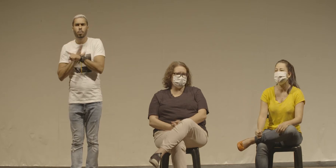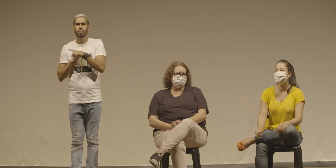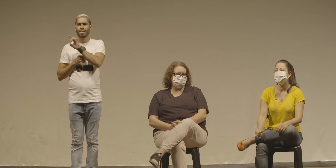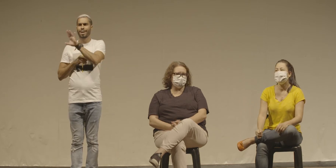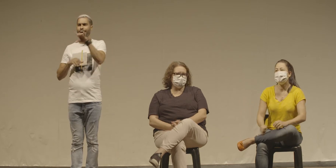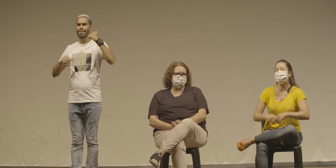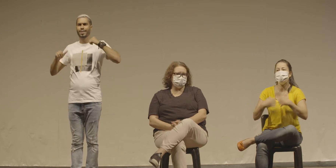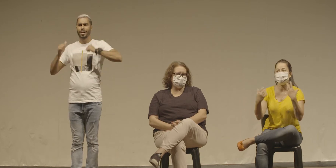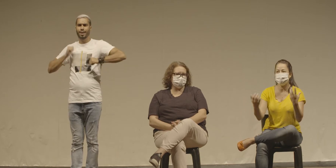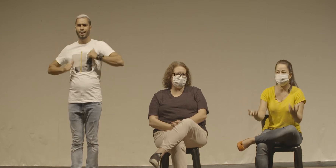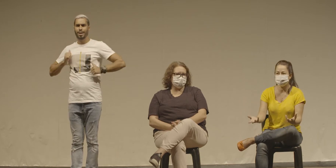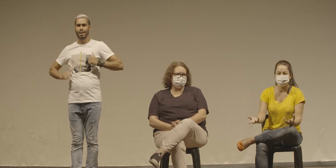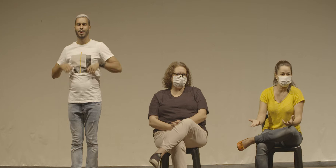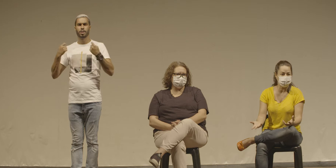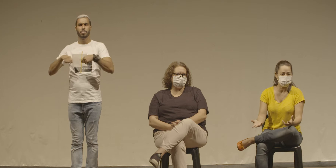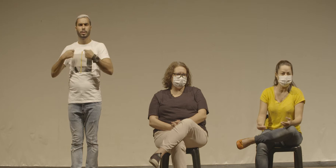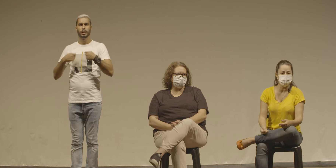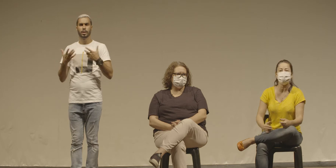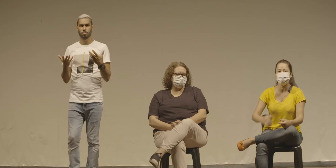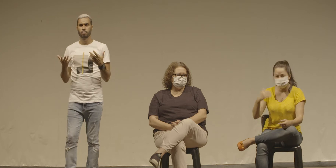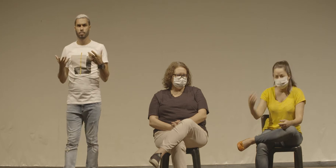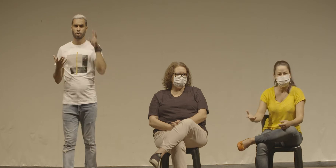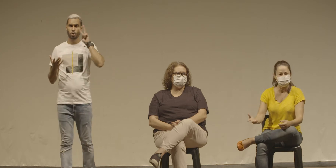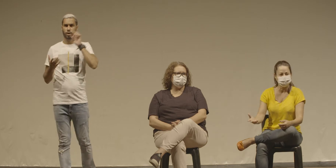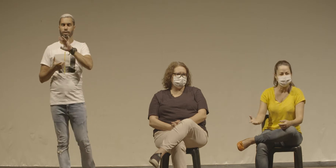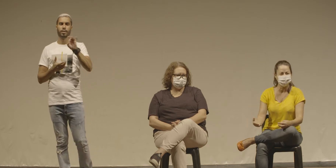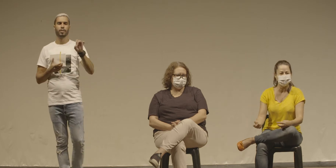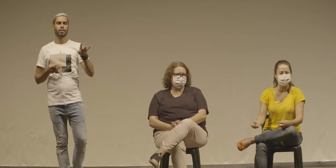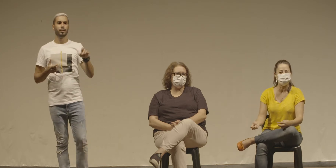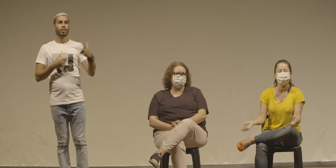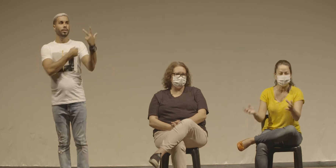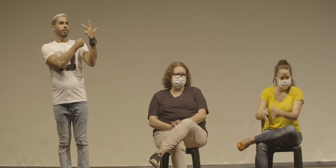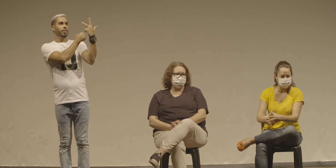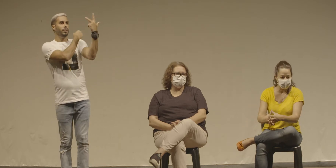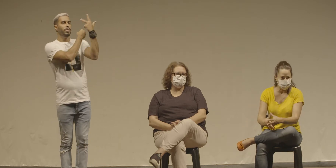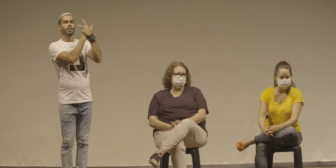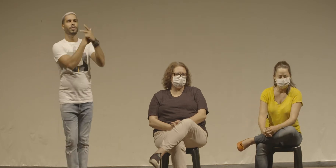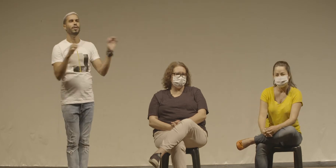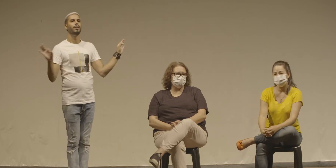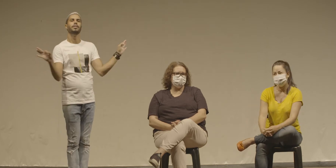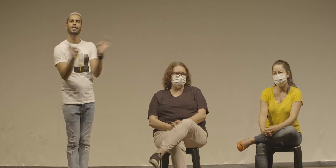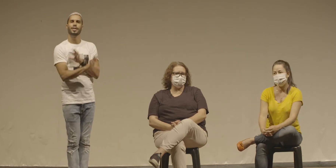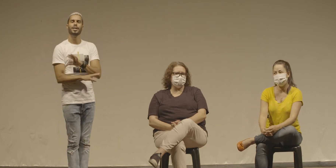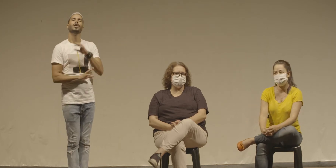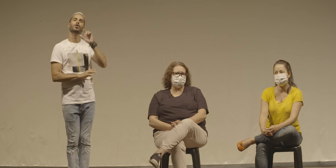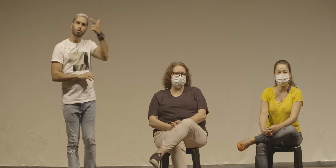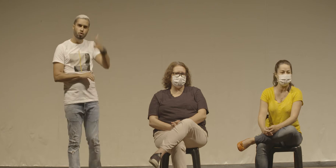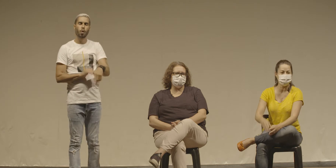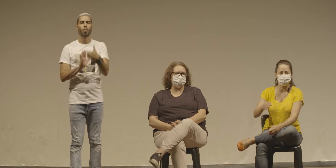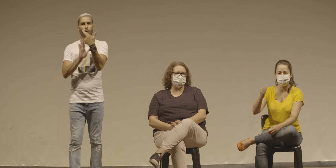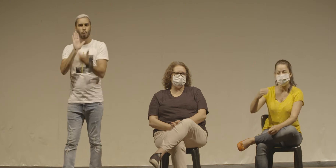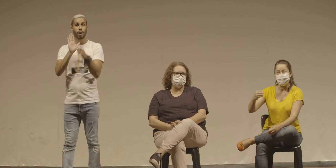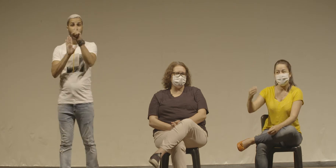chegassem. E depois que você filma, você faz um outro roteiro que é para a montagem. Então, assim,